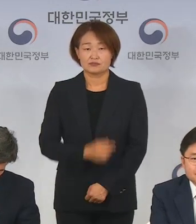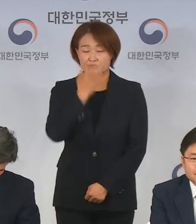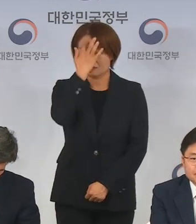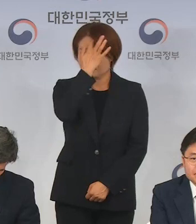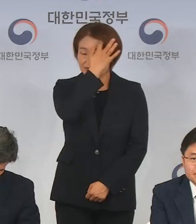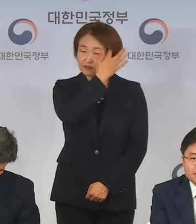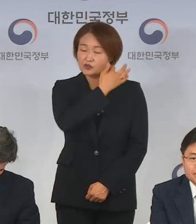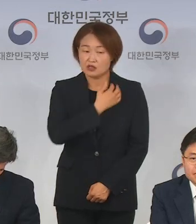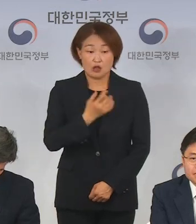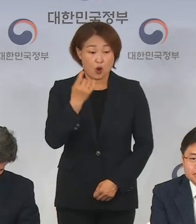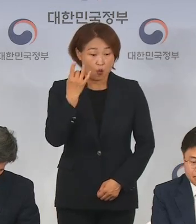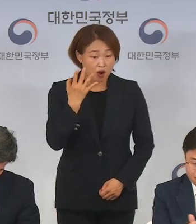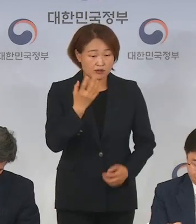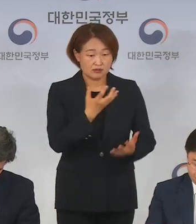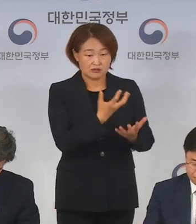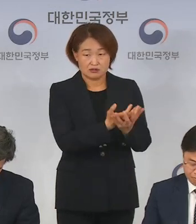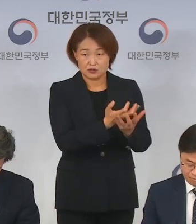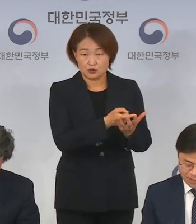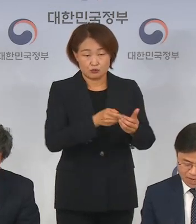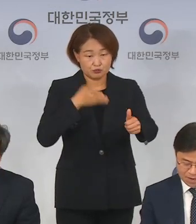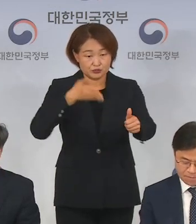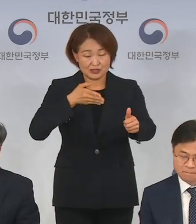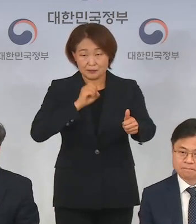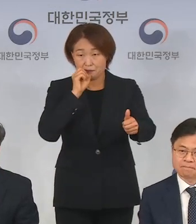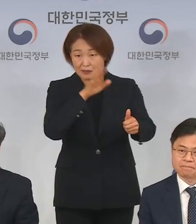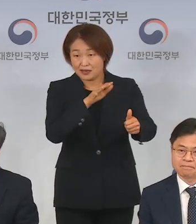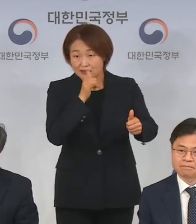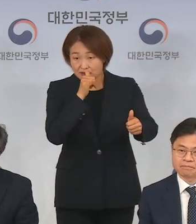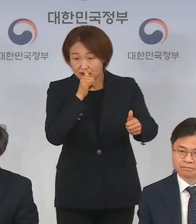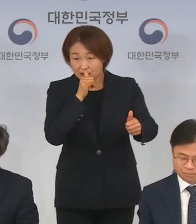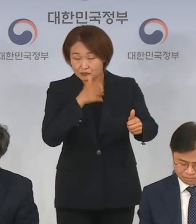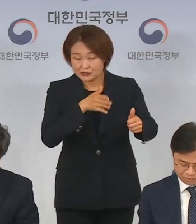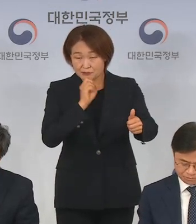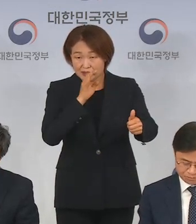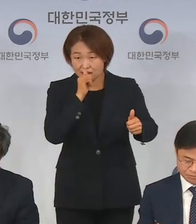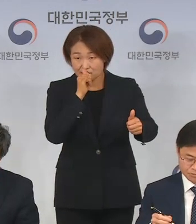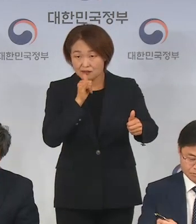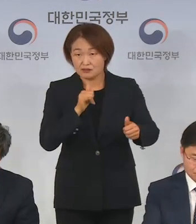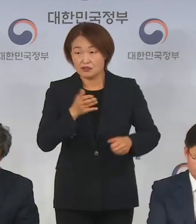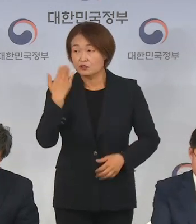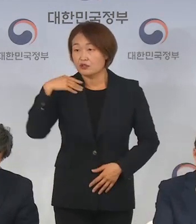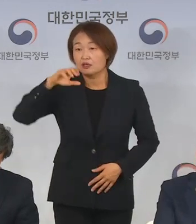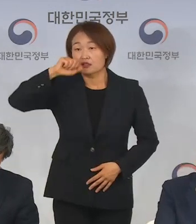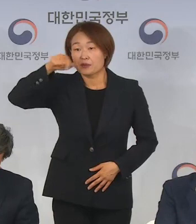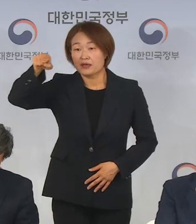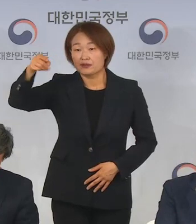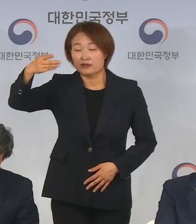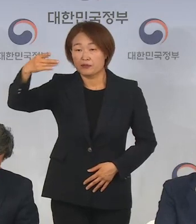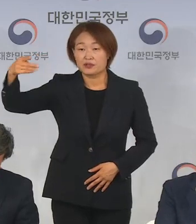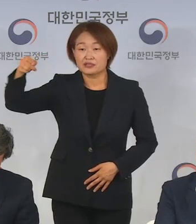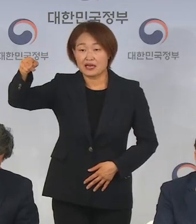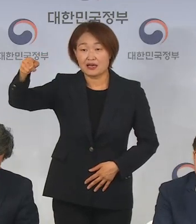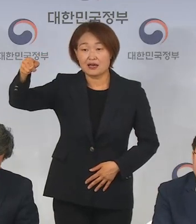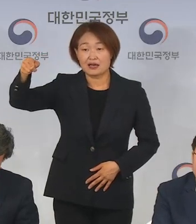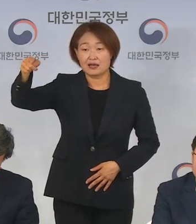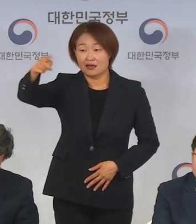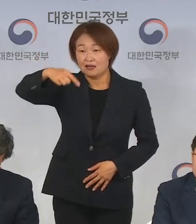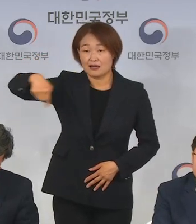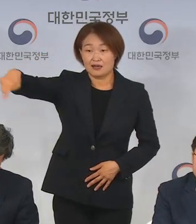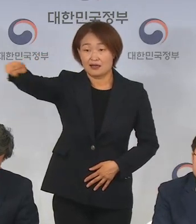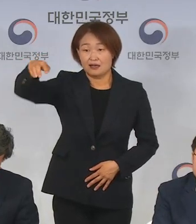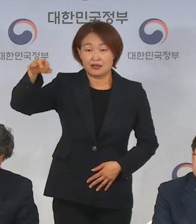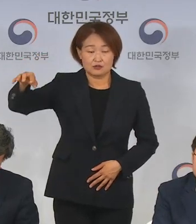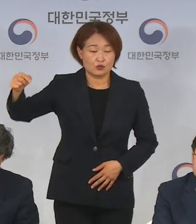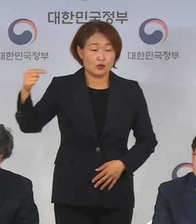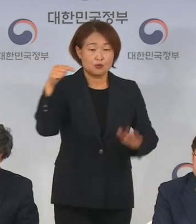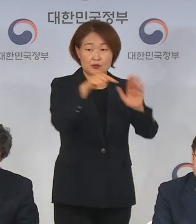그 원 데이터 요청하신다고 하셨잖아요. 이전에 대만과 태평양 도서 포럼도